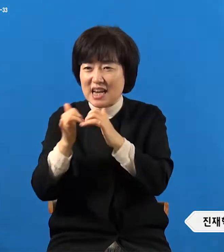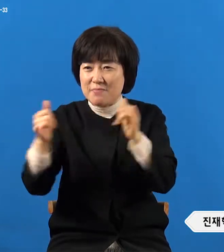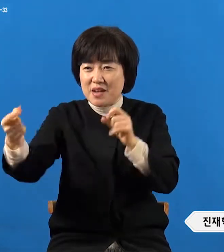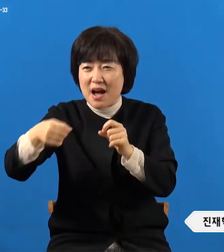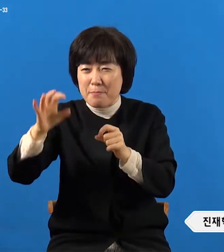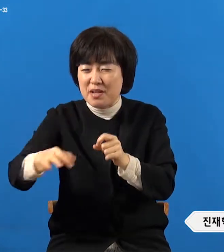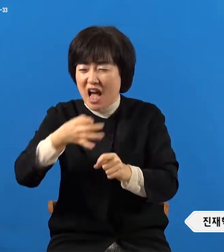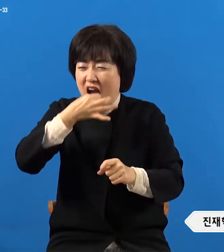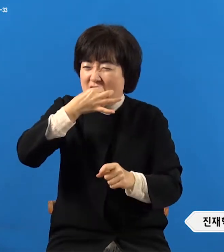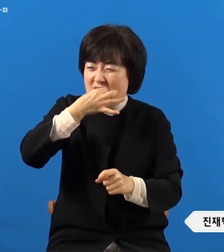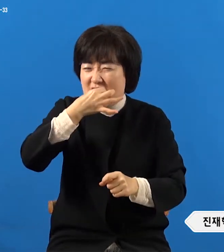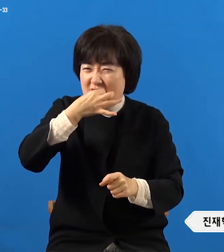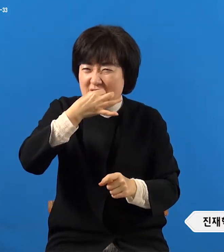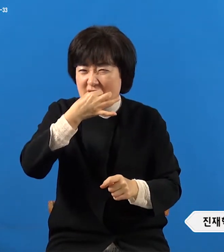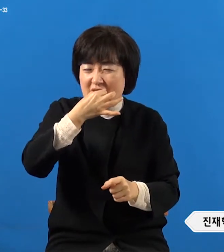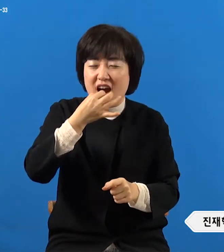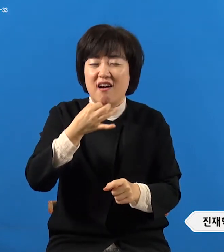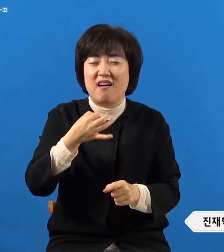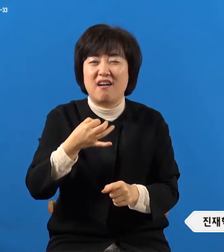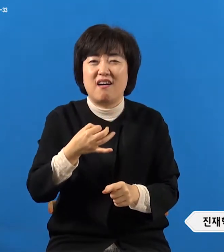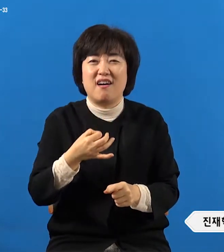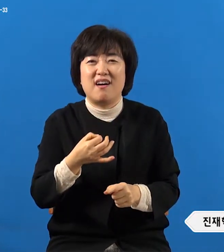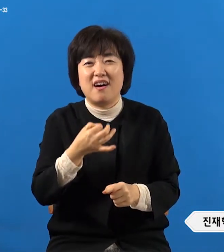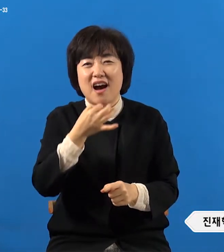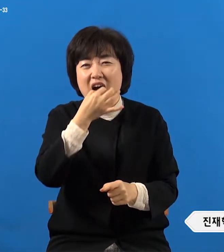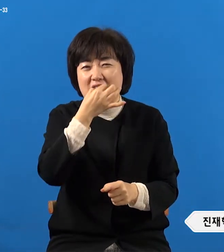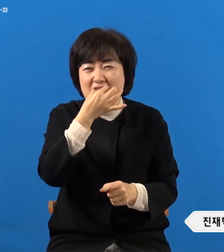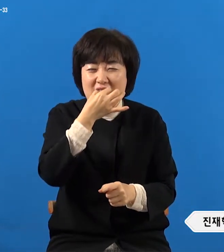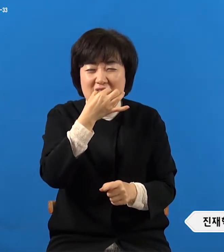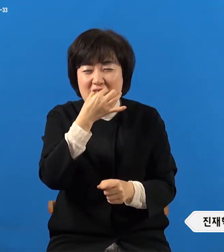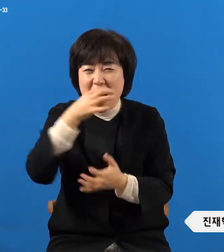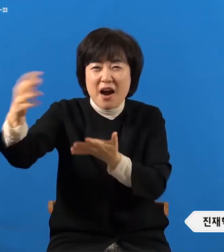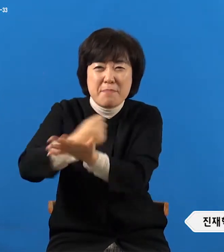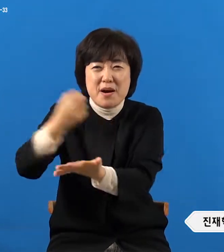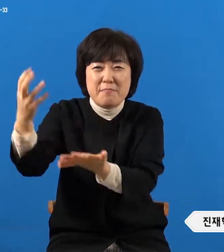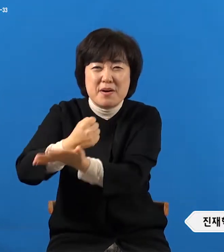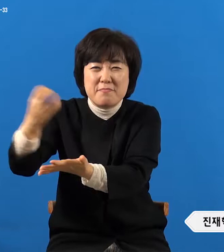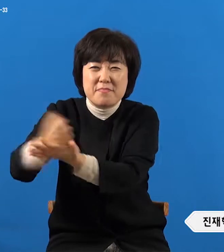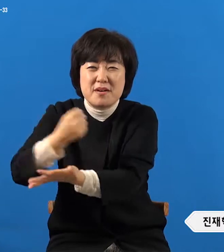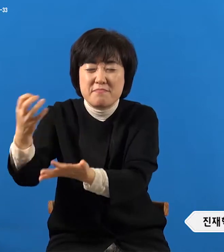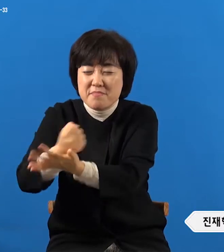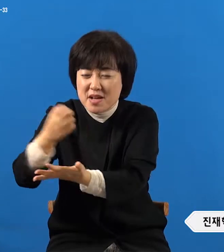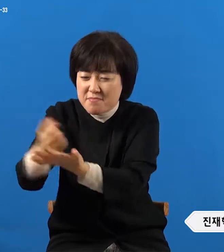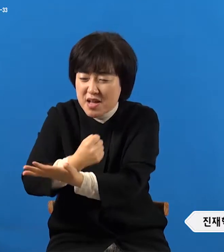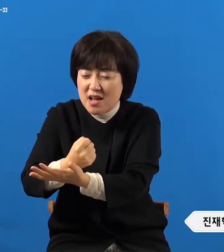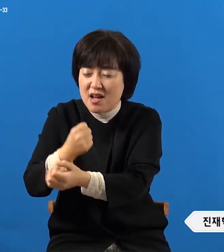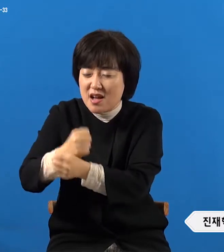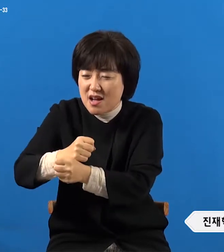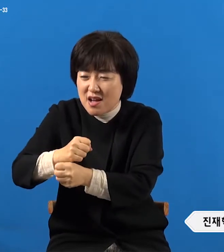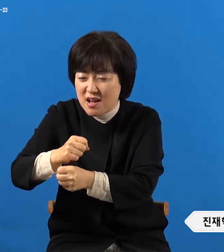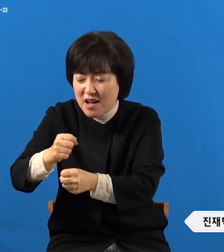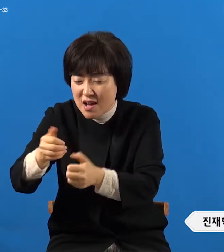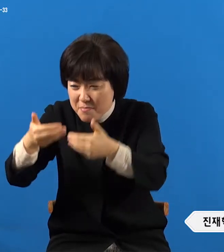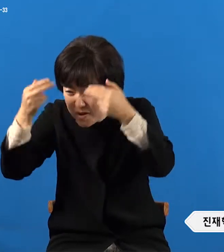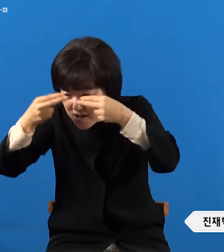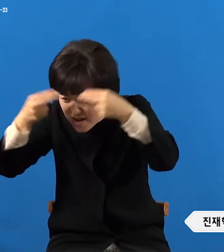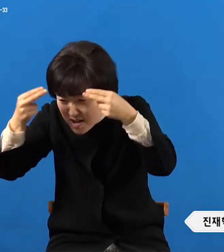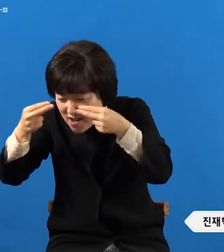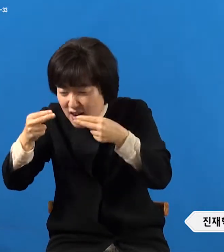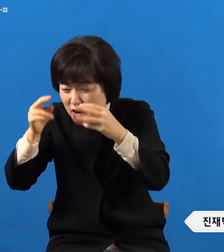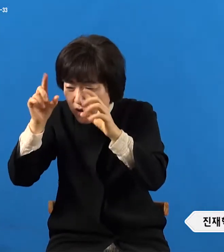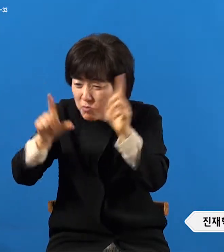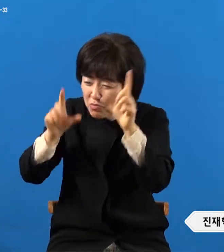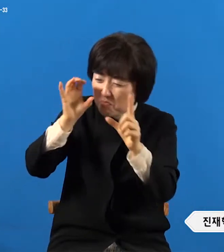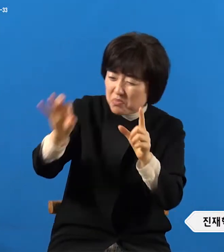탐욕을 부리는 추태를 드러낸다. 세상 사람들은 이것을 보고 그러면 그렇지, 예수 믿는 사람도 별 수 없어